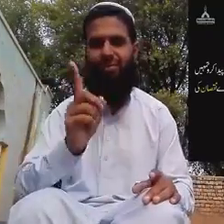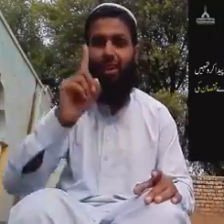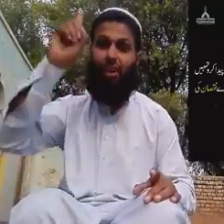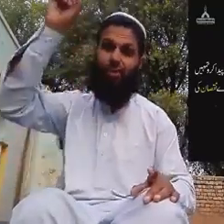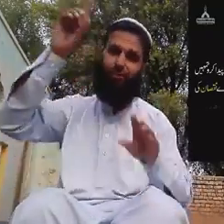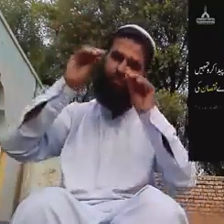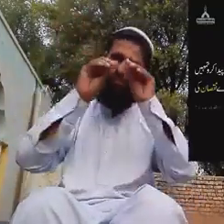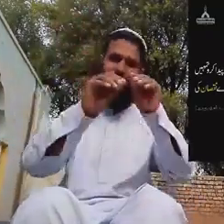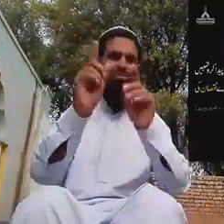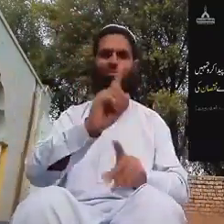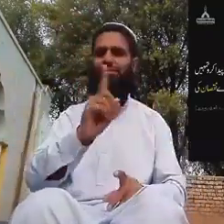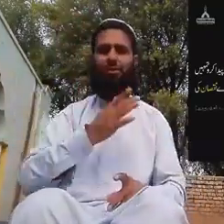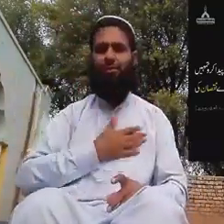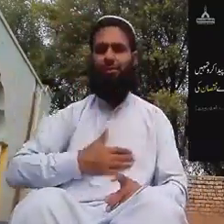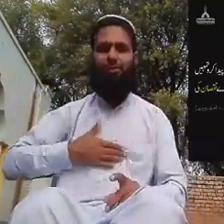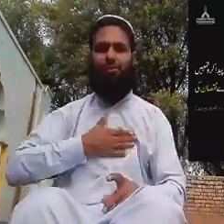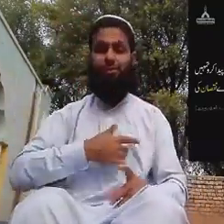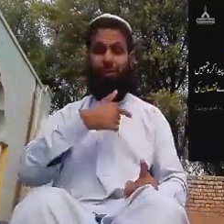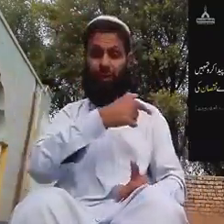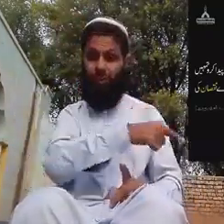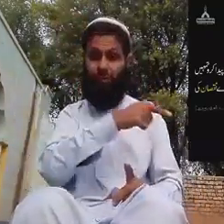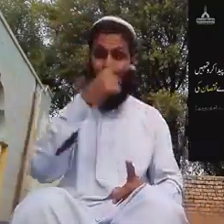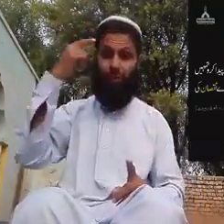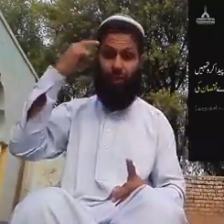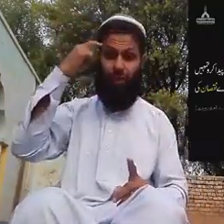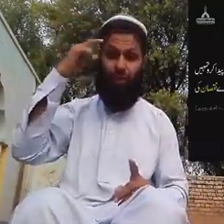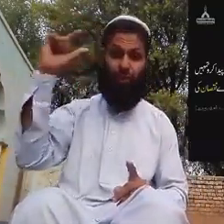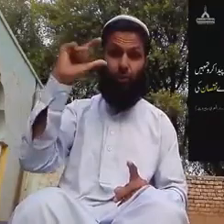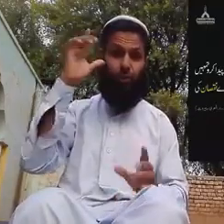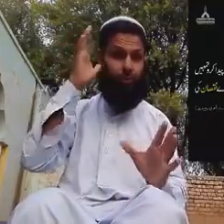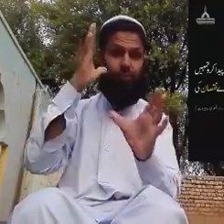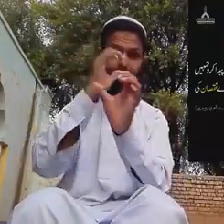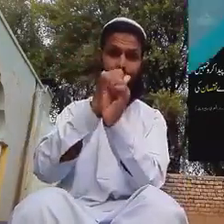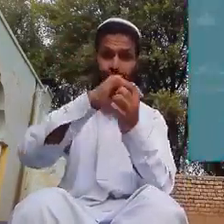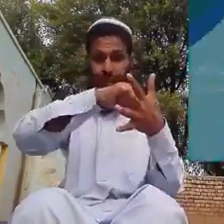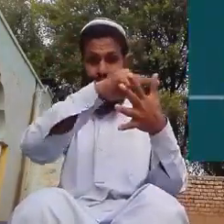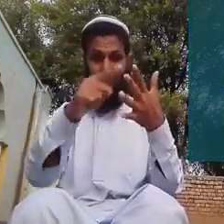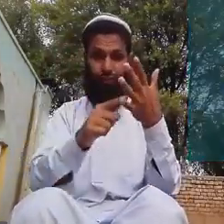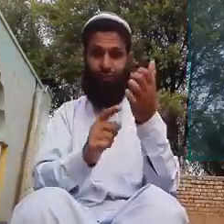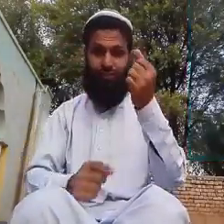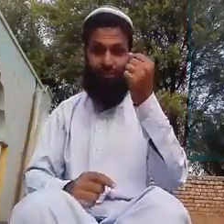जाएगी। अल्लाह पाक हमें उसकी राह में सदका करने की तौफीक अता फरमाए, आमीन।